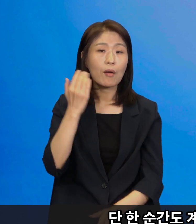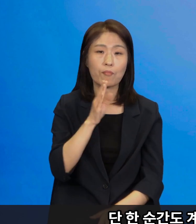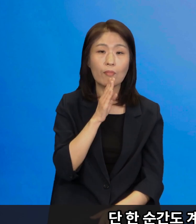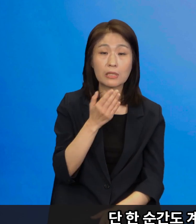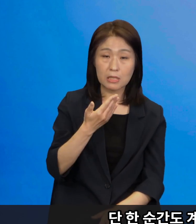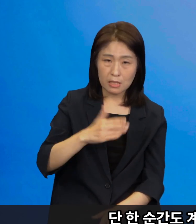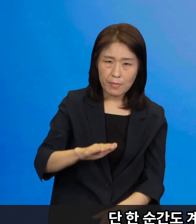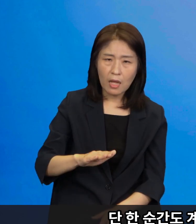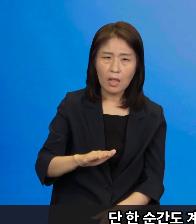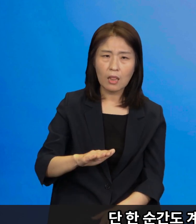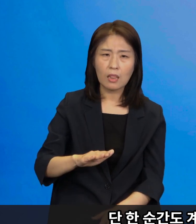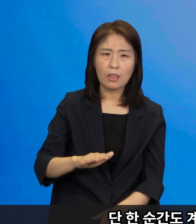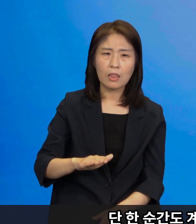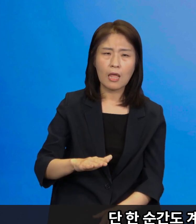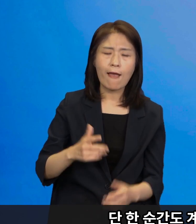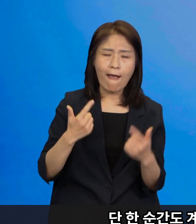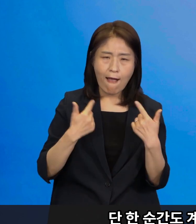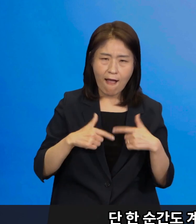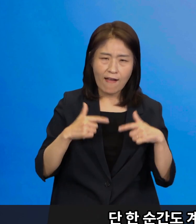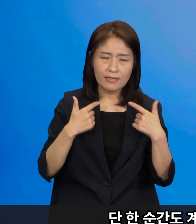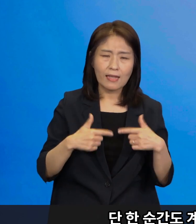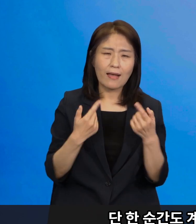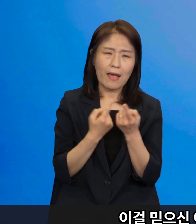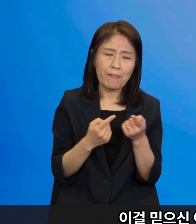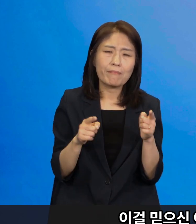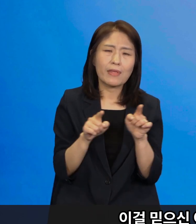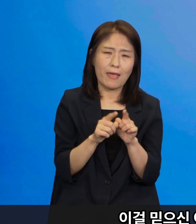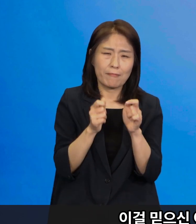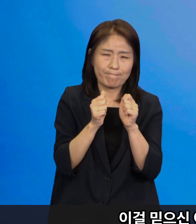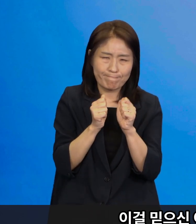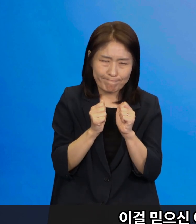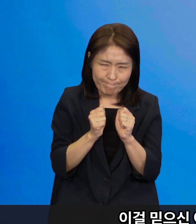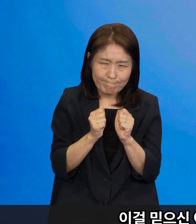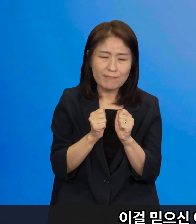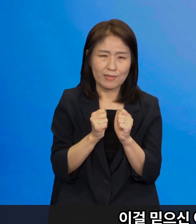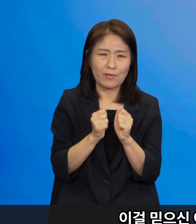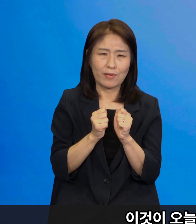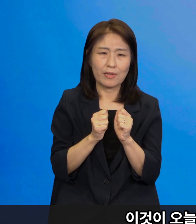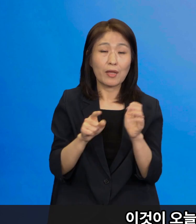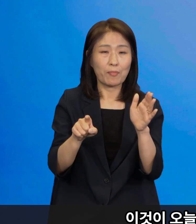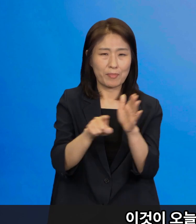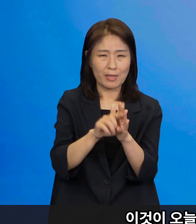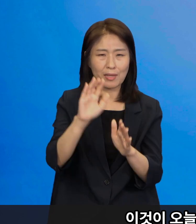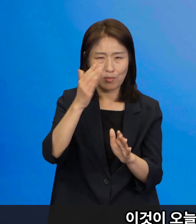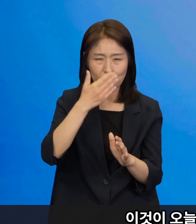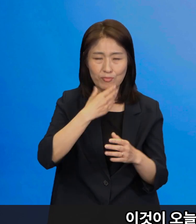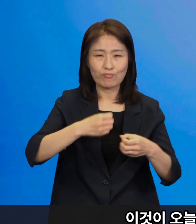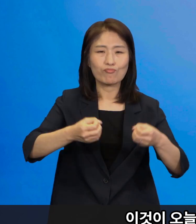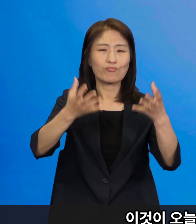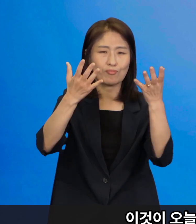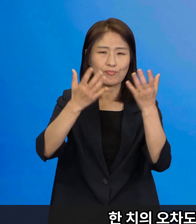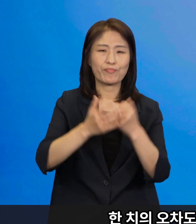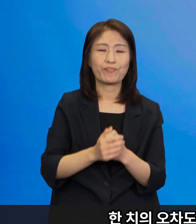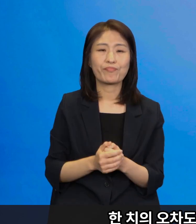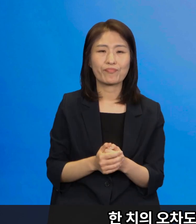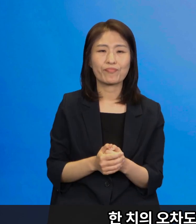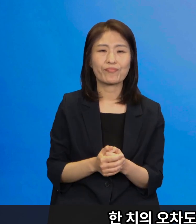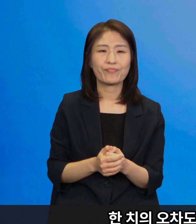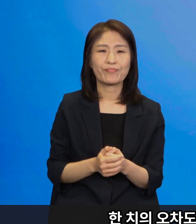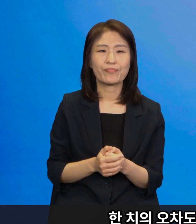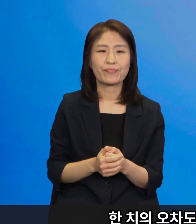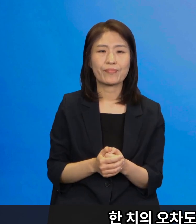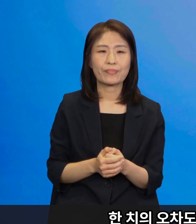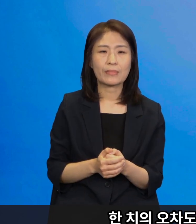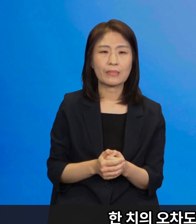한순간도 계시지 않은 적이 없었습니다. 이걸 믿으신 여러분 되시길 축복합니다. 이것이 오늘 본문이 주는 메시지예요. 한 치의 오차도